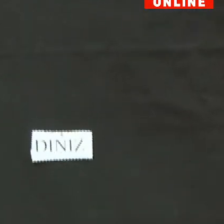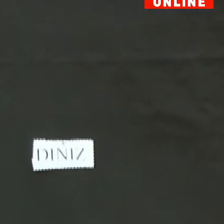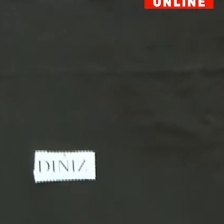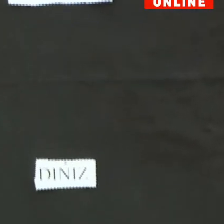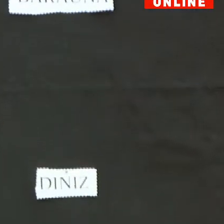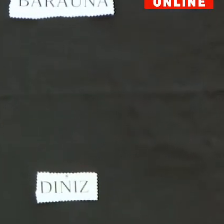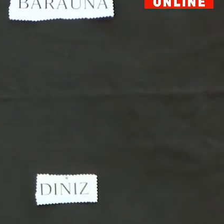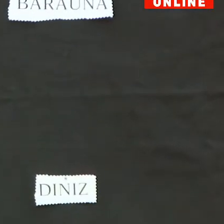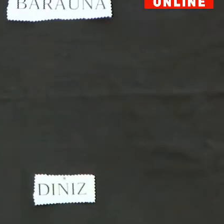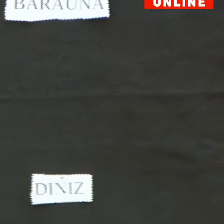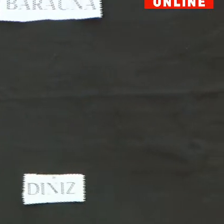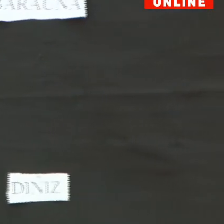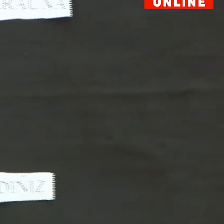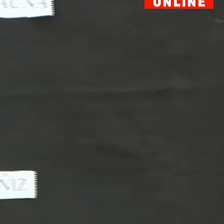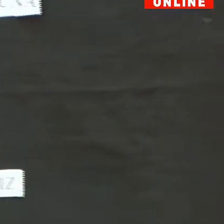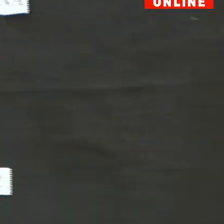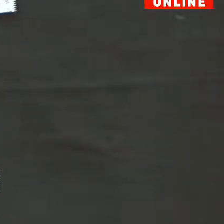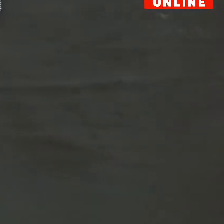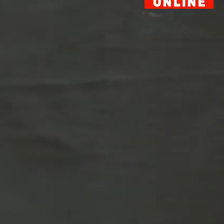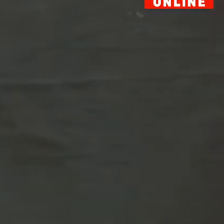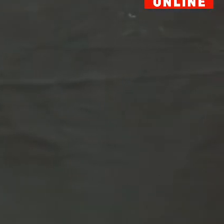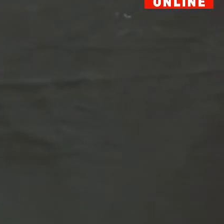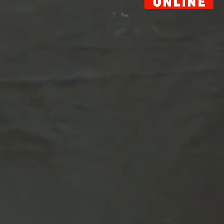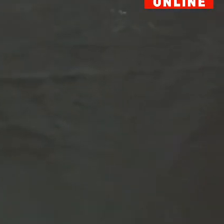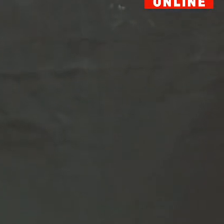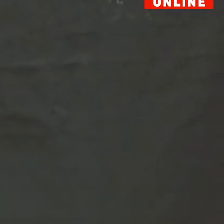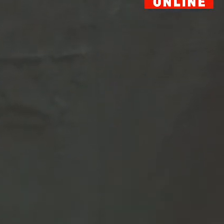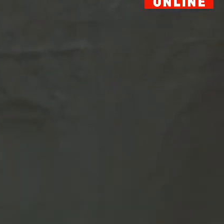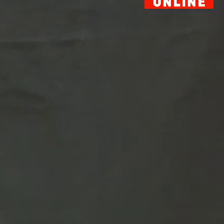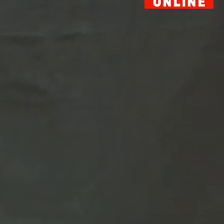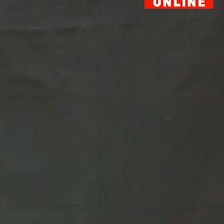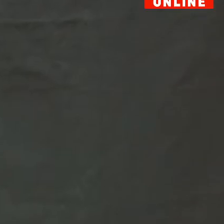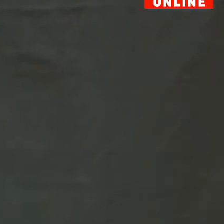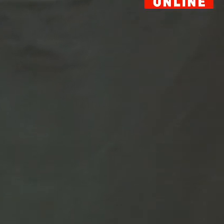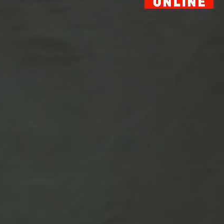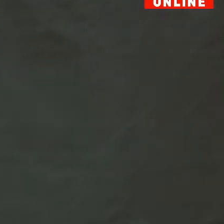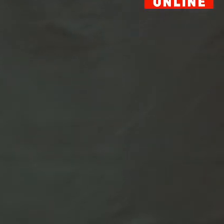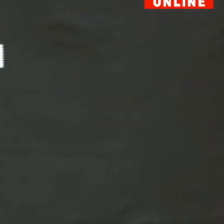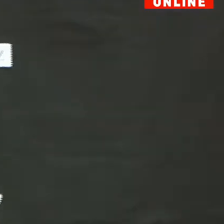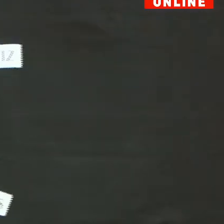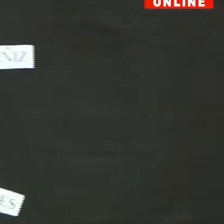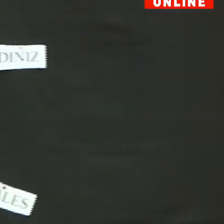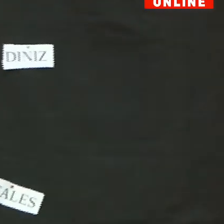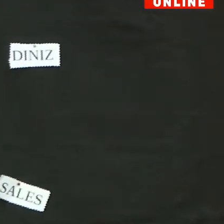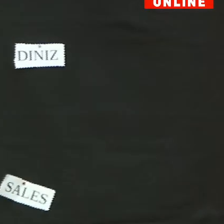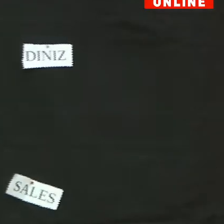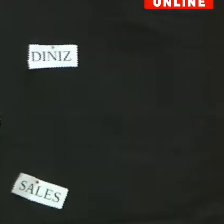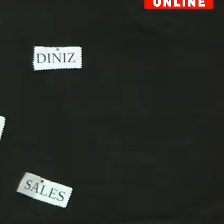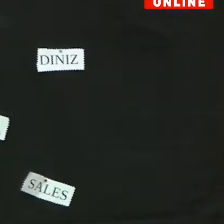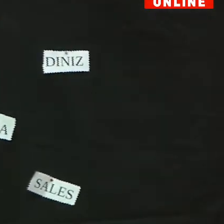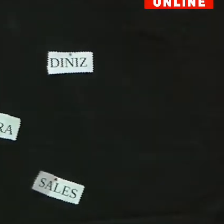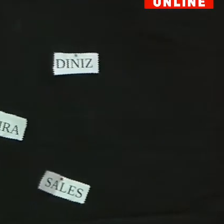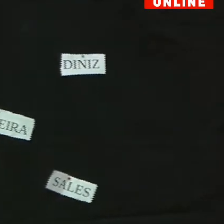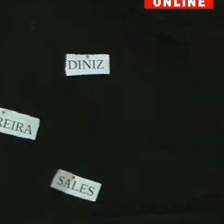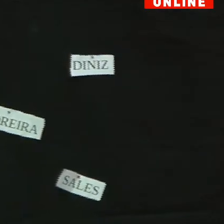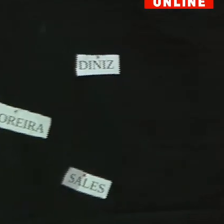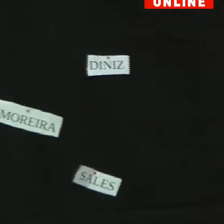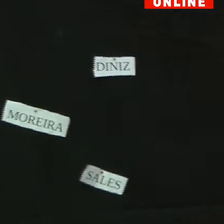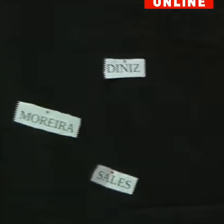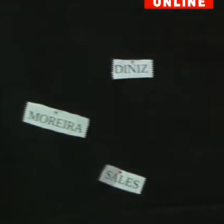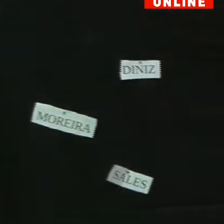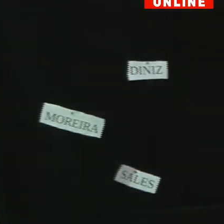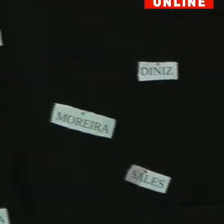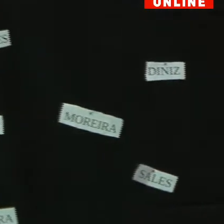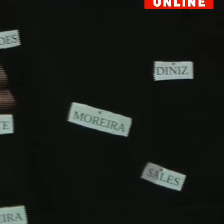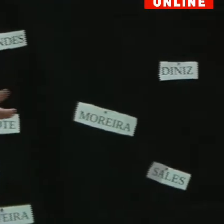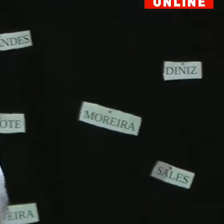Queridos, vale muito a pena falar com Deus. E nós vamos orar neste momento, não somente